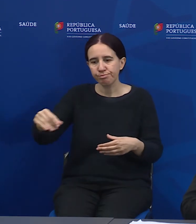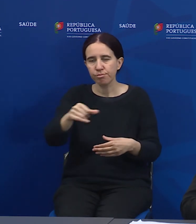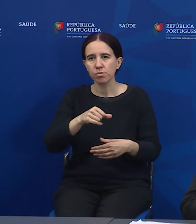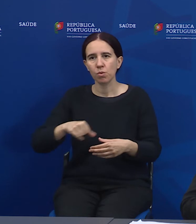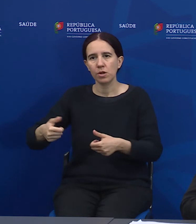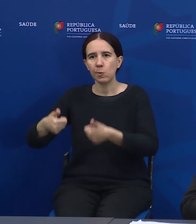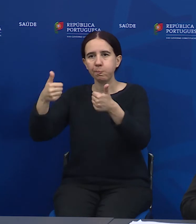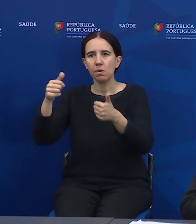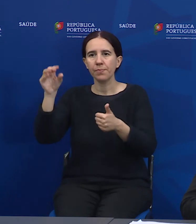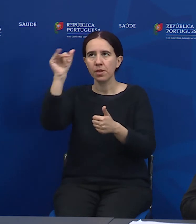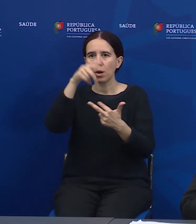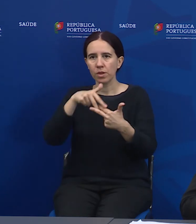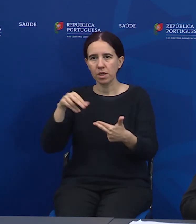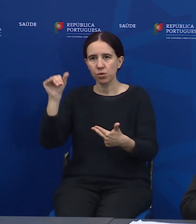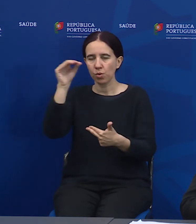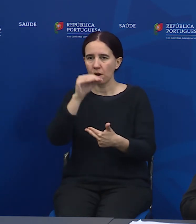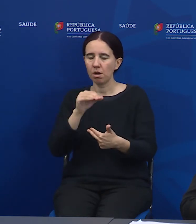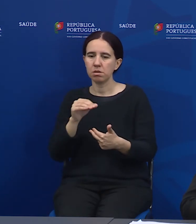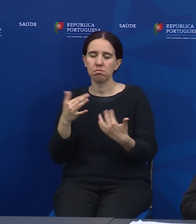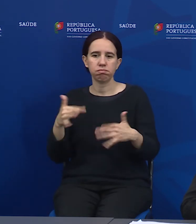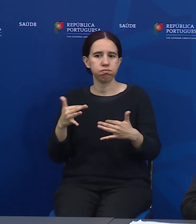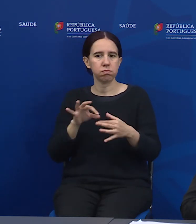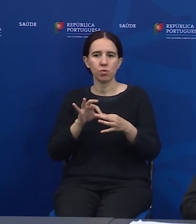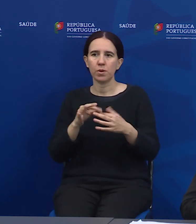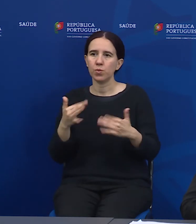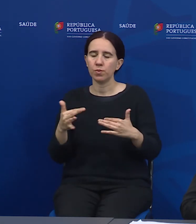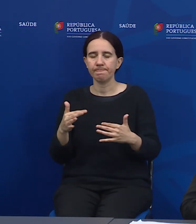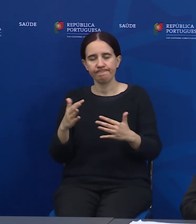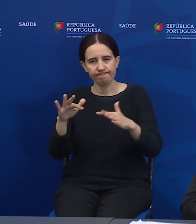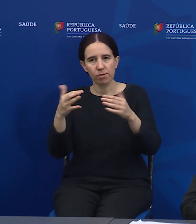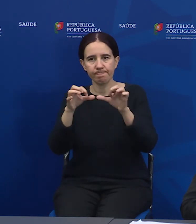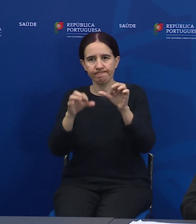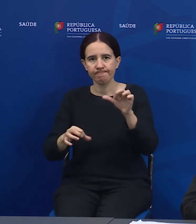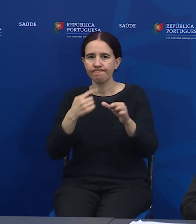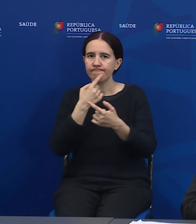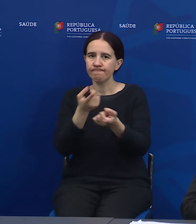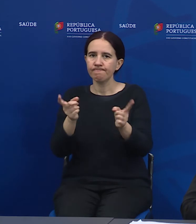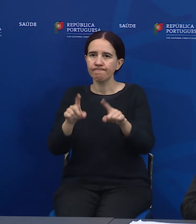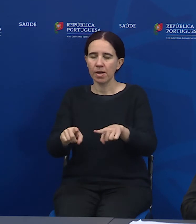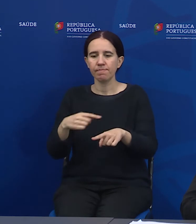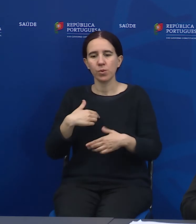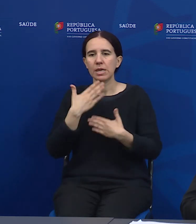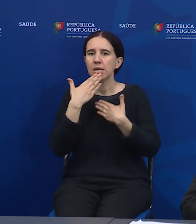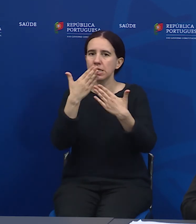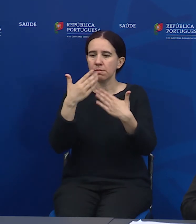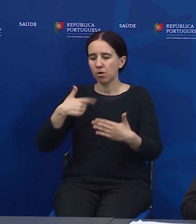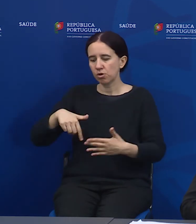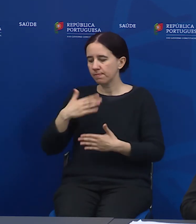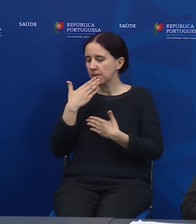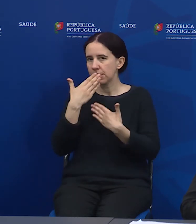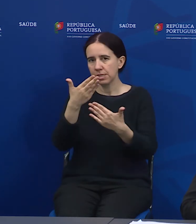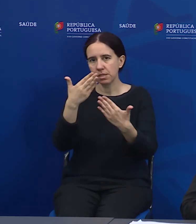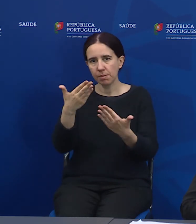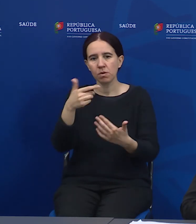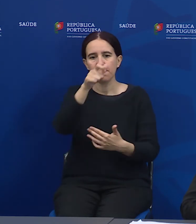com as autarquias locais que têm sido extremamente tolerantes e que permitam deixar uma vez mais um meu agradecimento e o nosso agradecimento